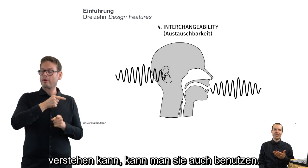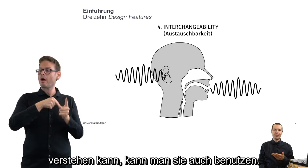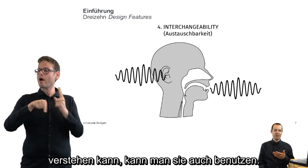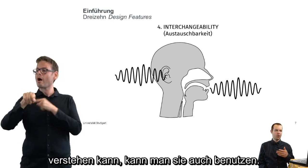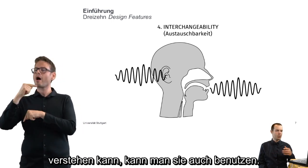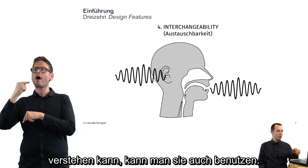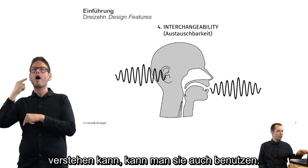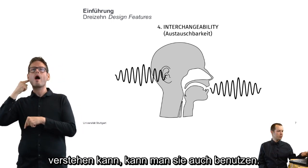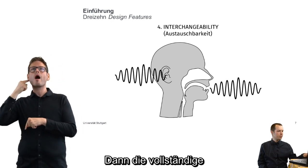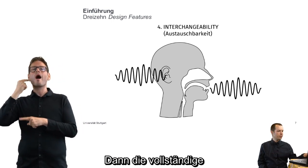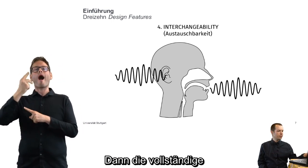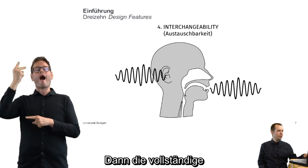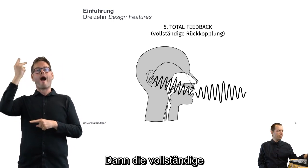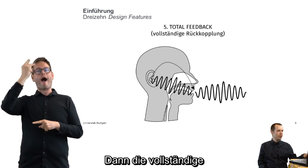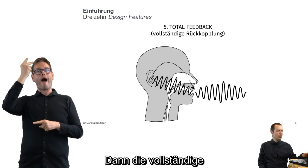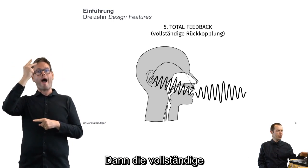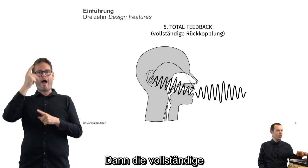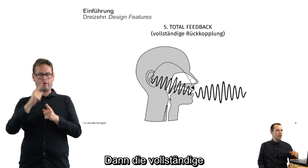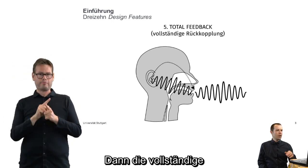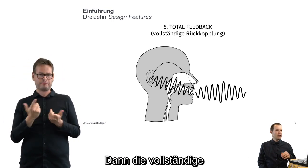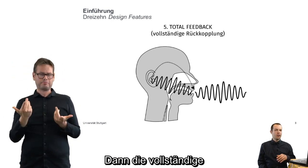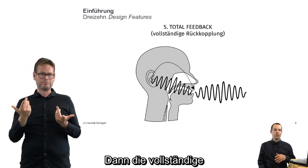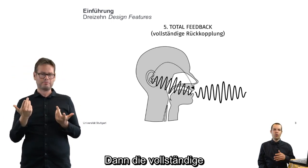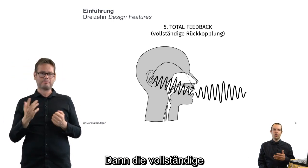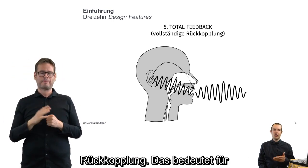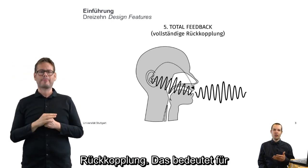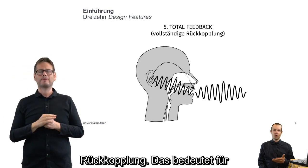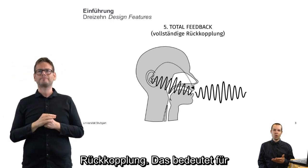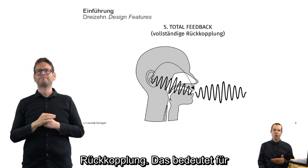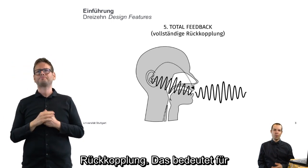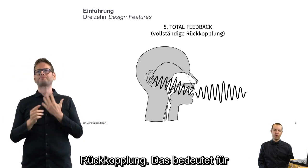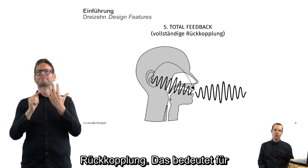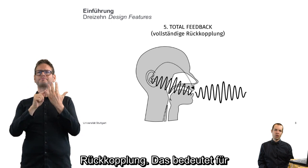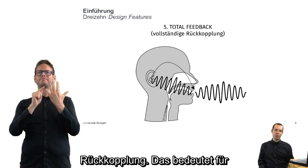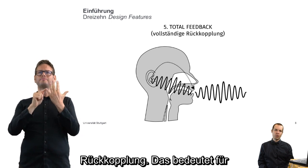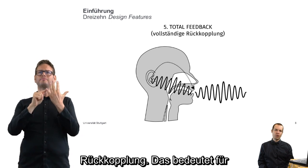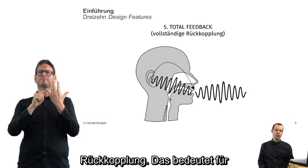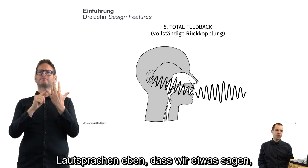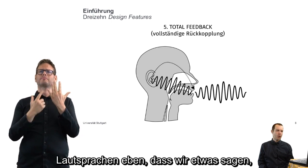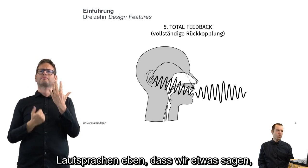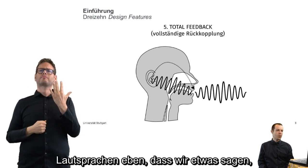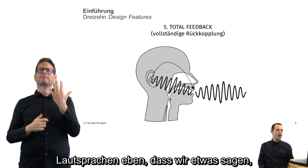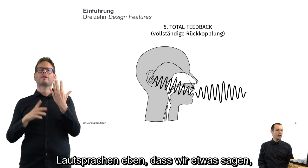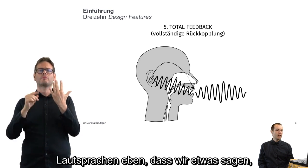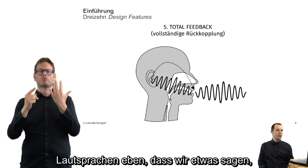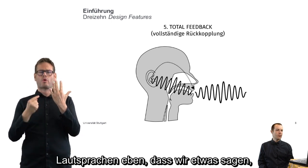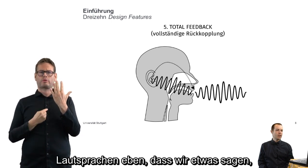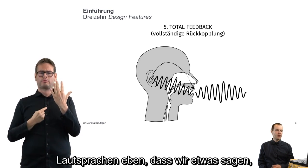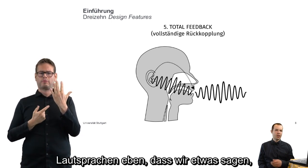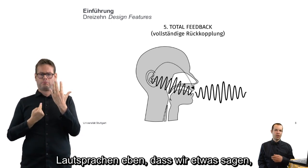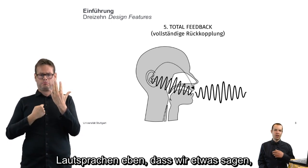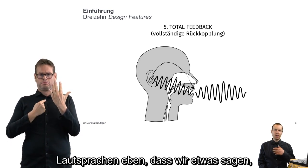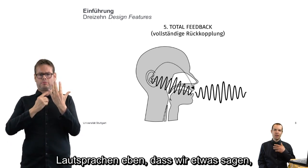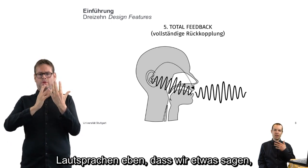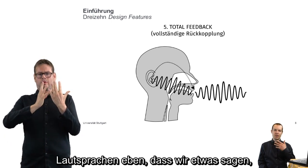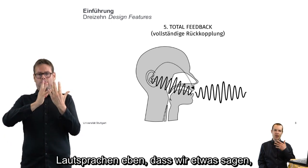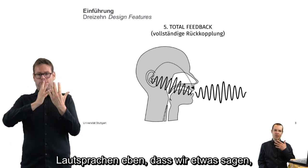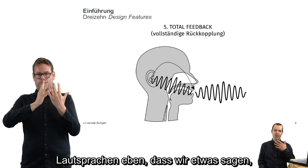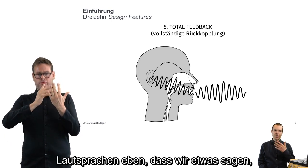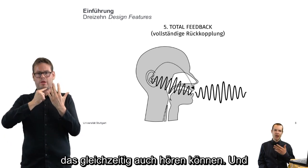verstehen kann, kann man sie auch benutzen. Dann die vollständige Rückkopplung, das bedeutet für Lautsprachen eben, dass wir